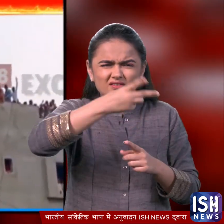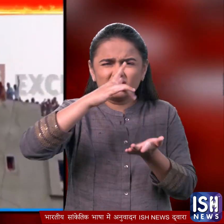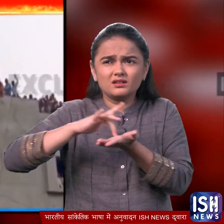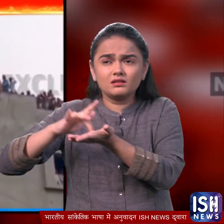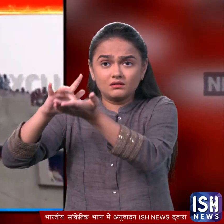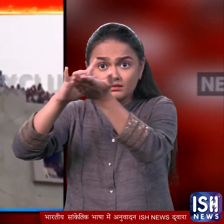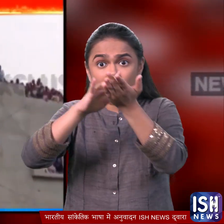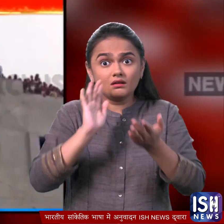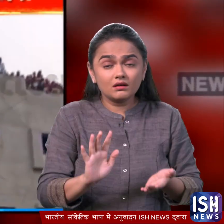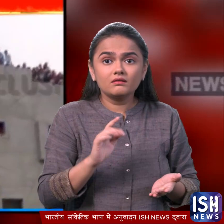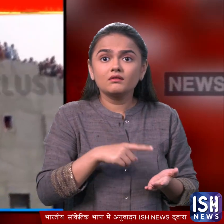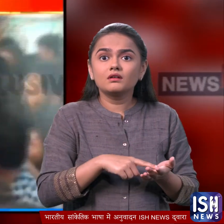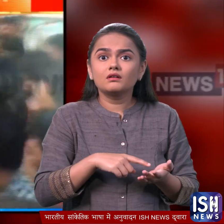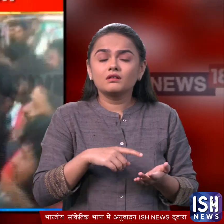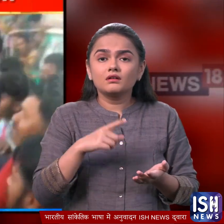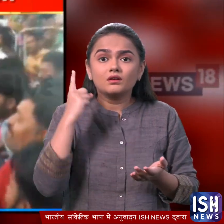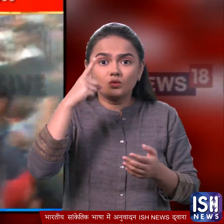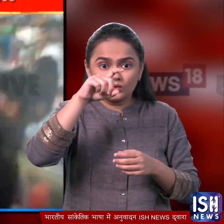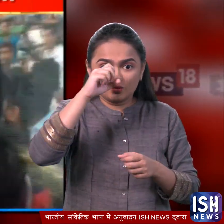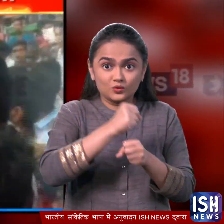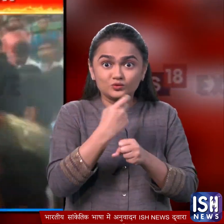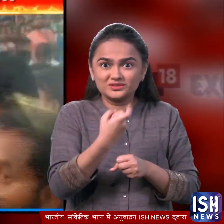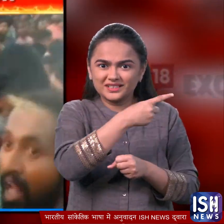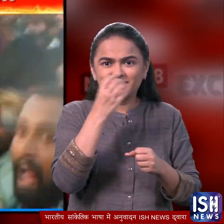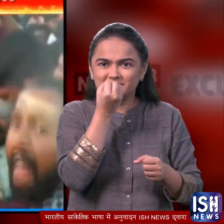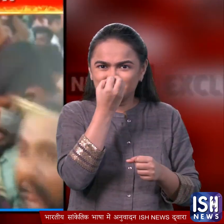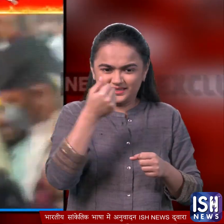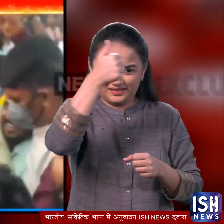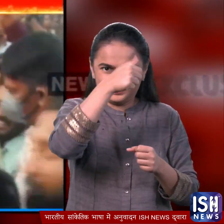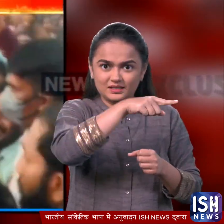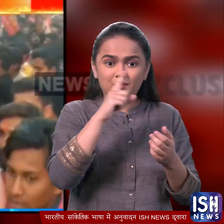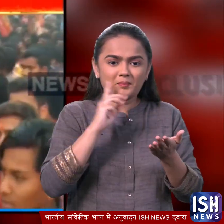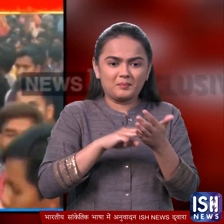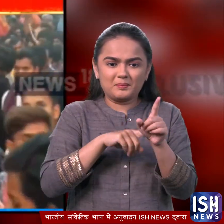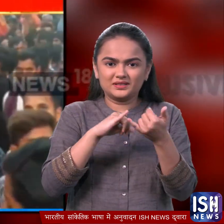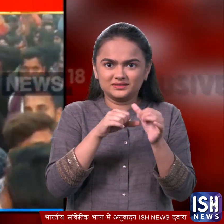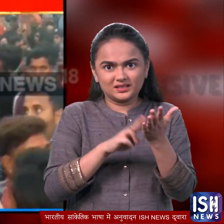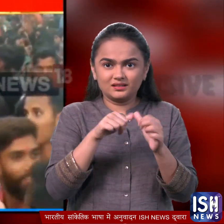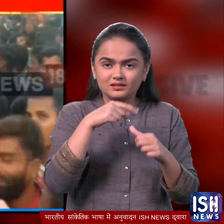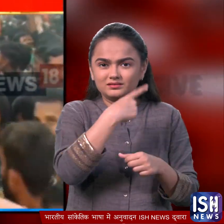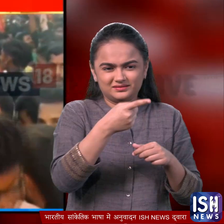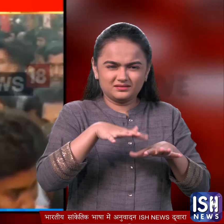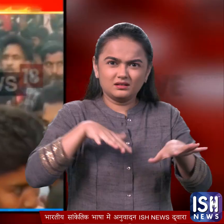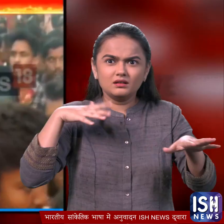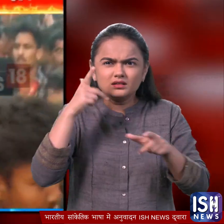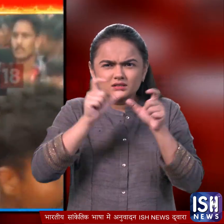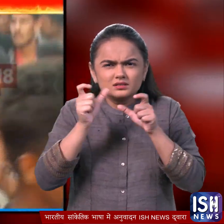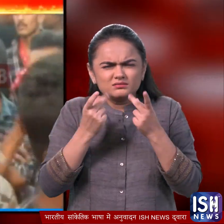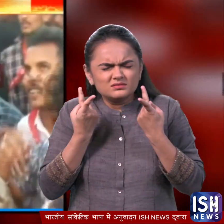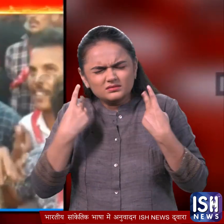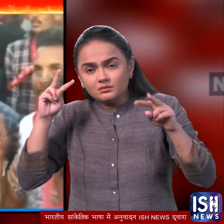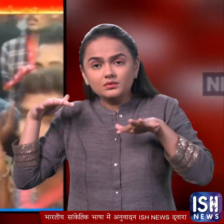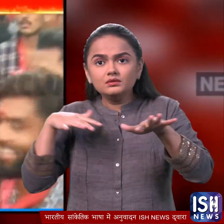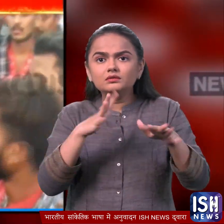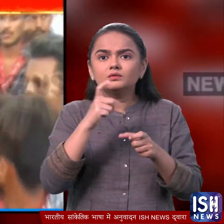शहरों से हैरान करने वाली तस्वीरें सामने आईं। गुजरात के महसाणा में बीजेपी नेता अल्पेश ठाकुर ने पदयात्रा निकाली तो सैकड़ों लोगों की भीड़ उसमें